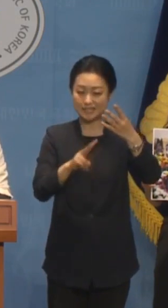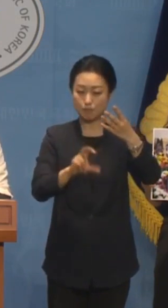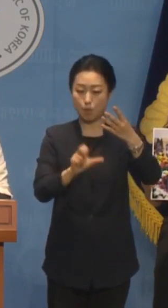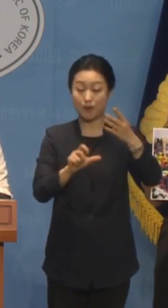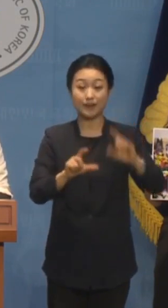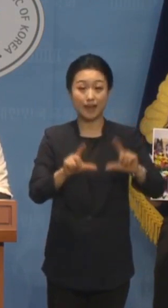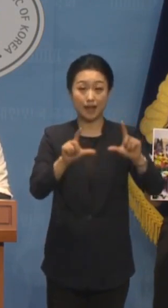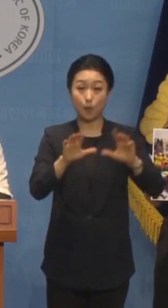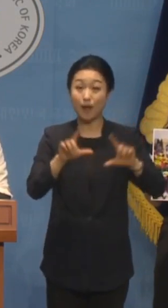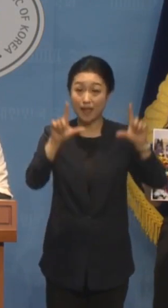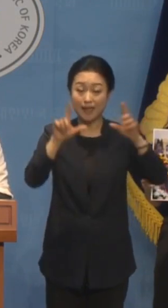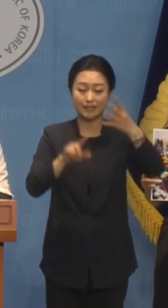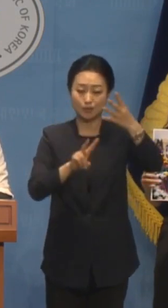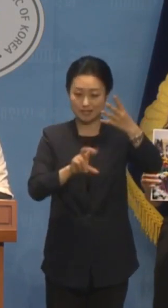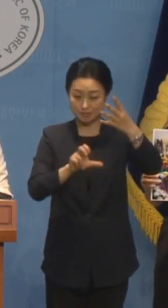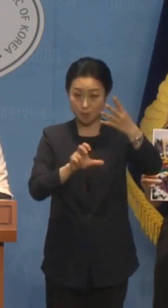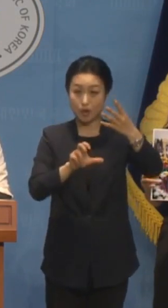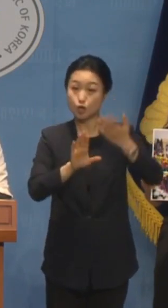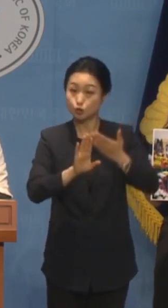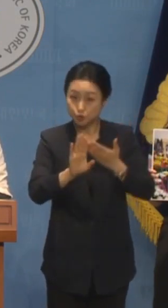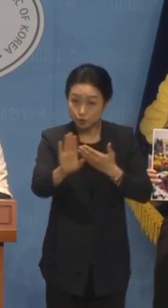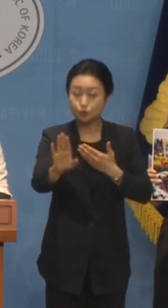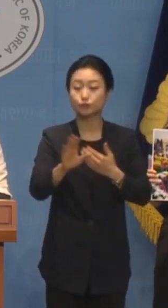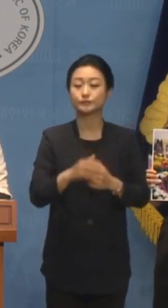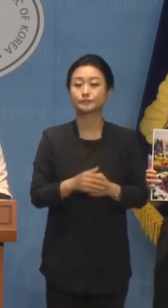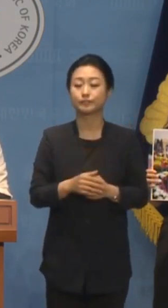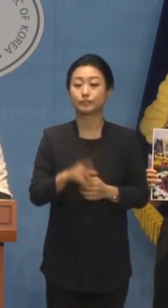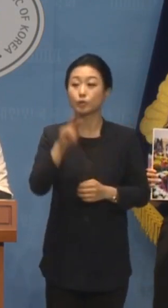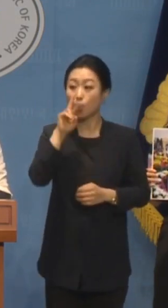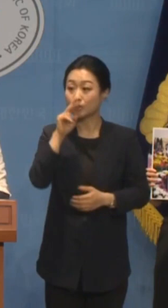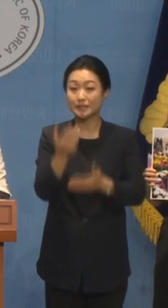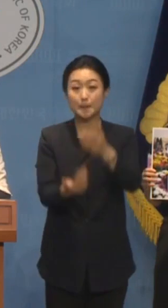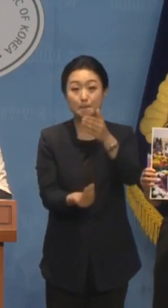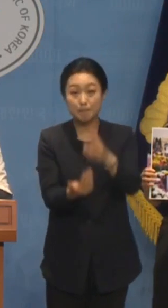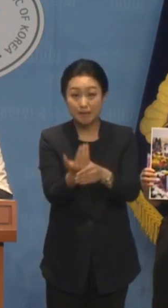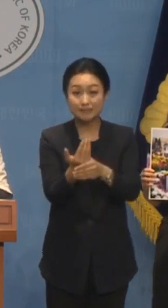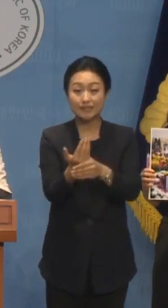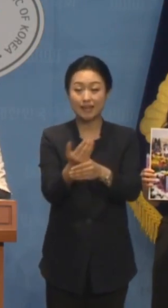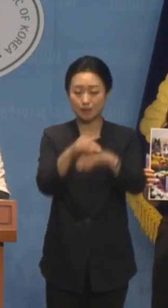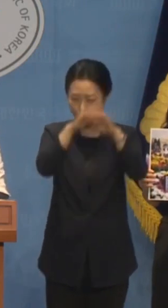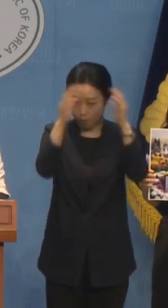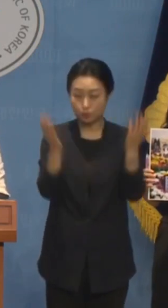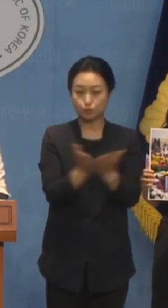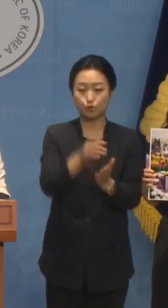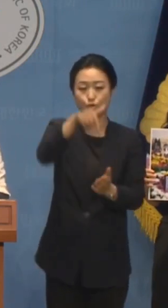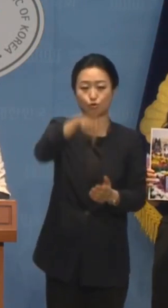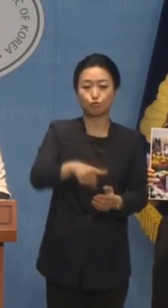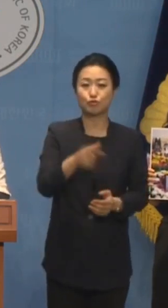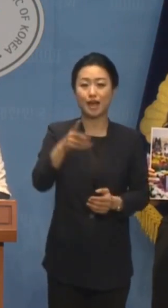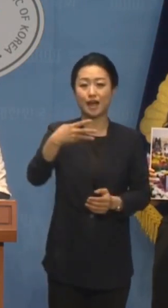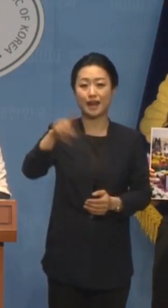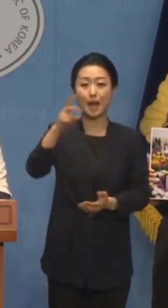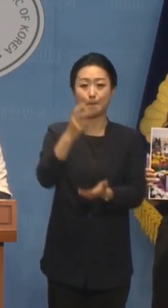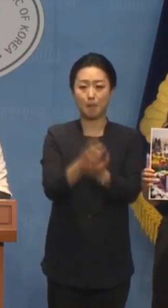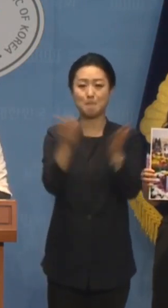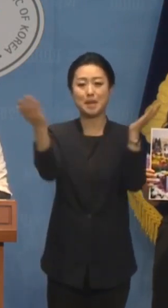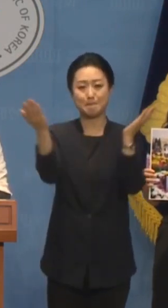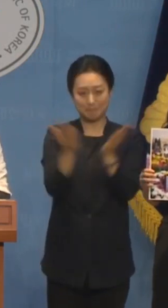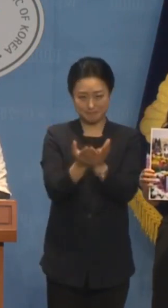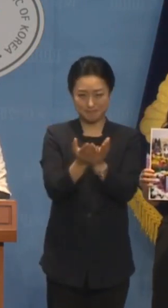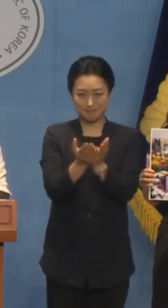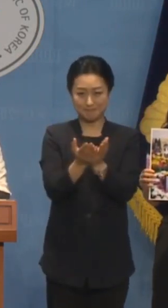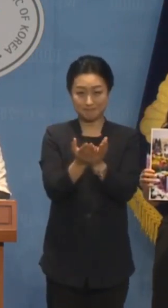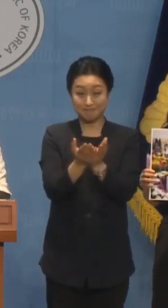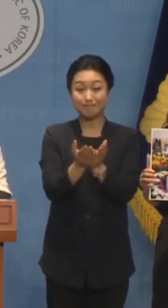25일, 올해 4월 25일 이후에 혹시 발생한 사건들은 이 법에 적용받을 수 있게